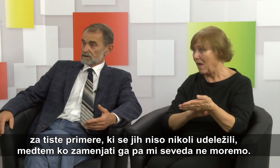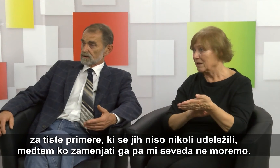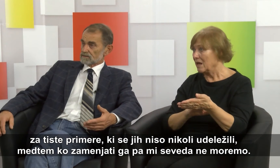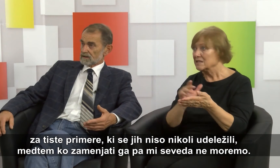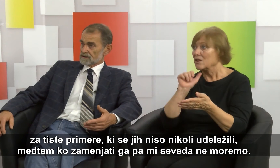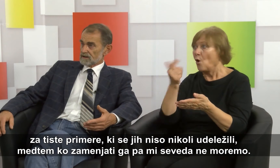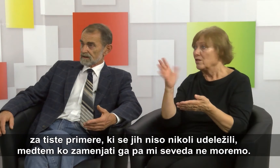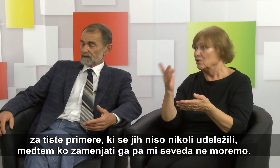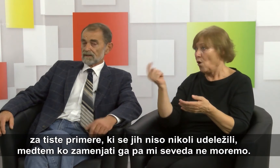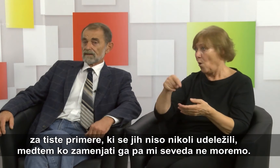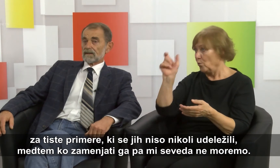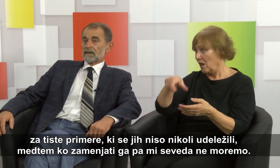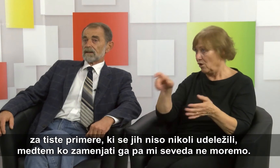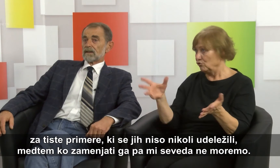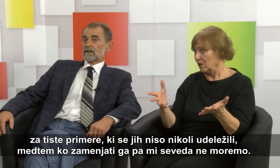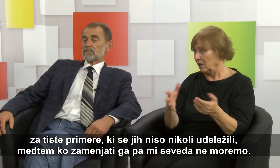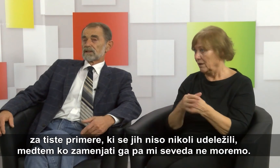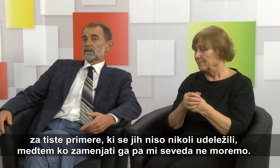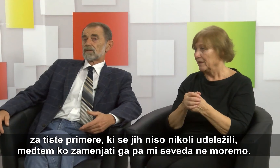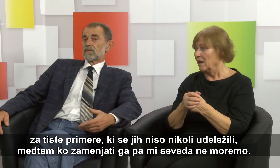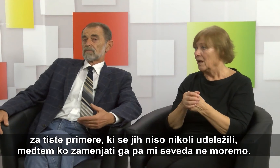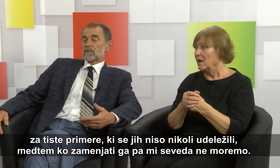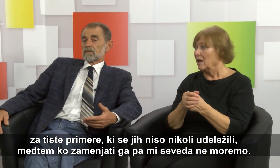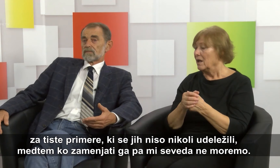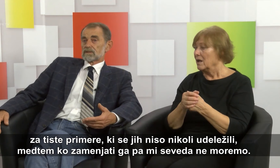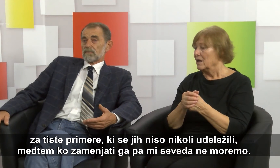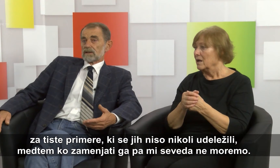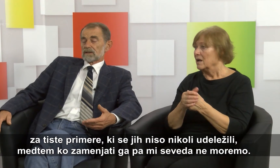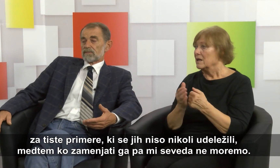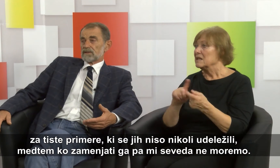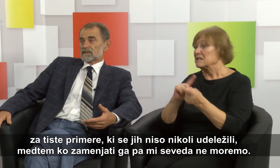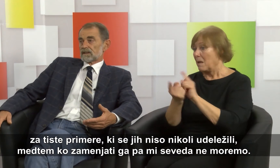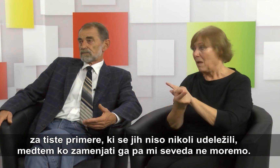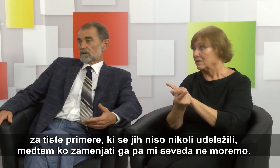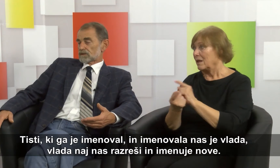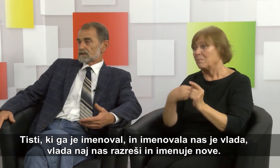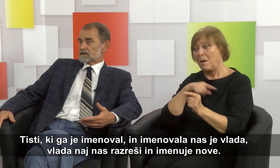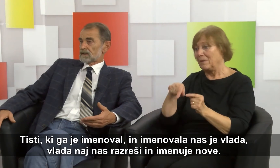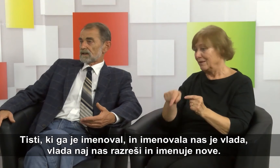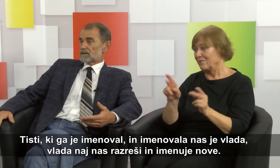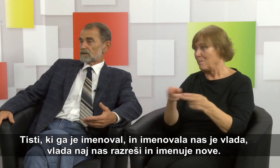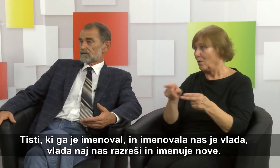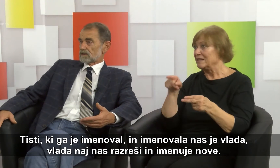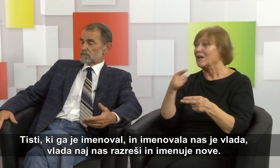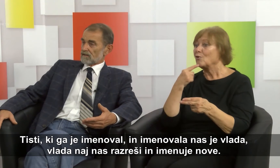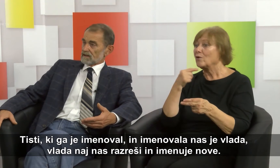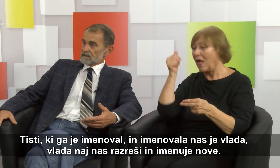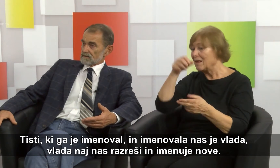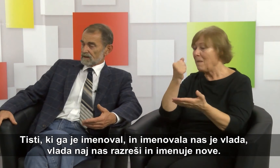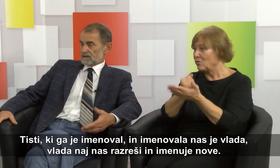nikoli udeležili. Medtem ko zamenjati ga pa mi seveda ne moramo. Tist, ki ga je imenoval, imenovala nas je vlada,